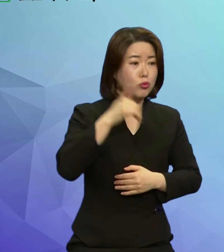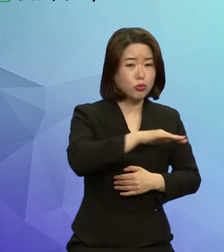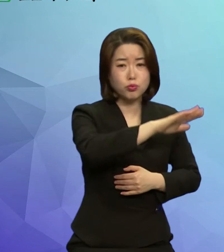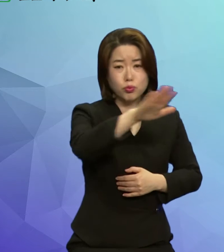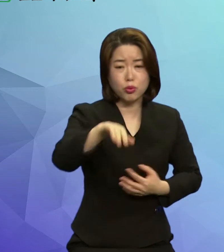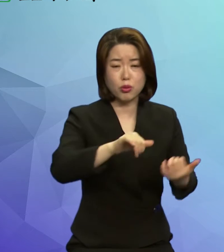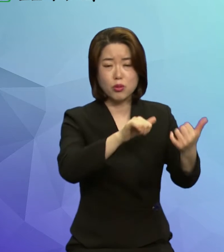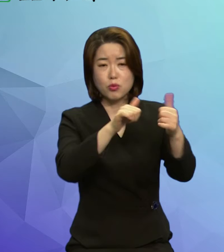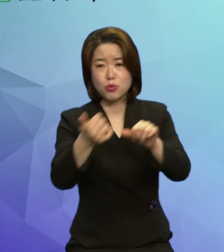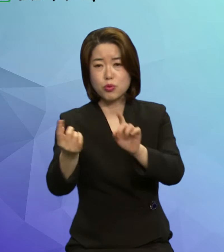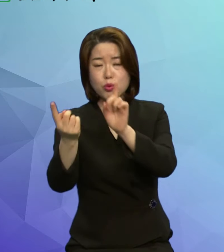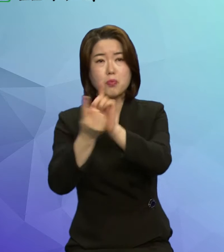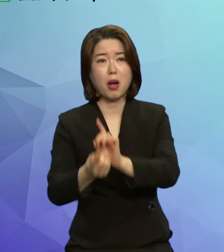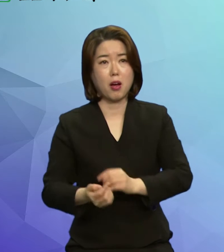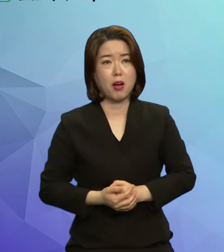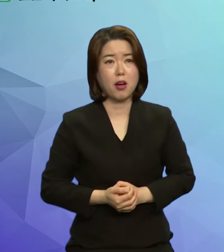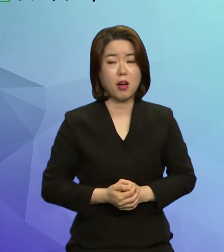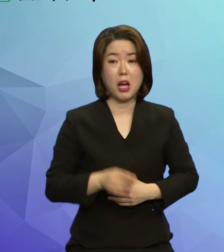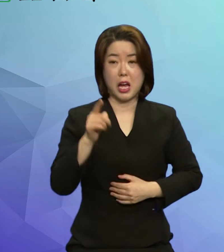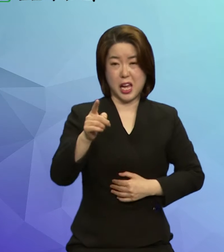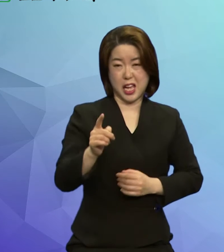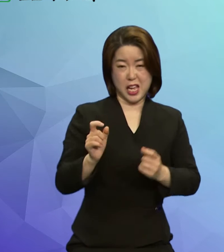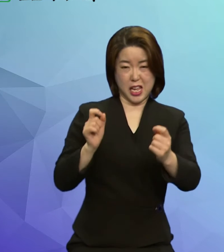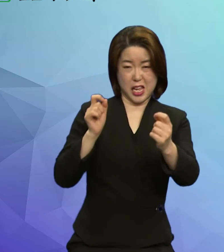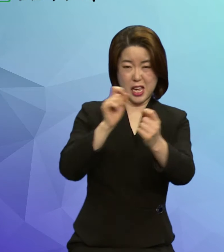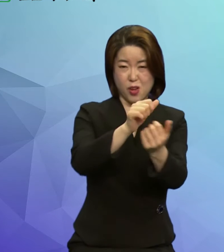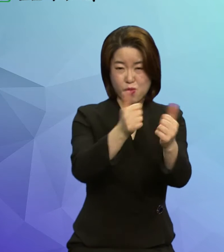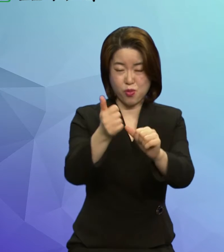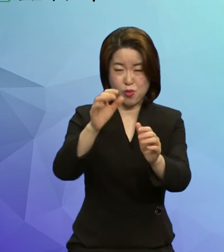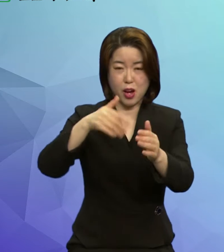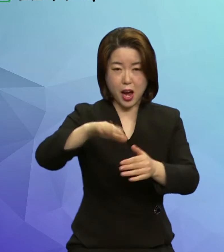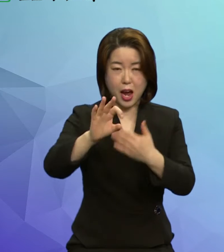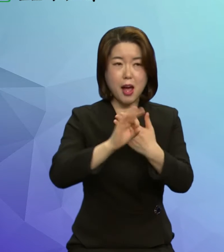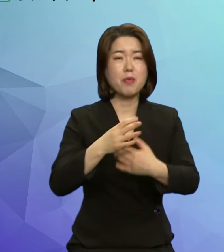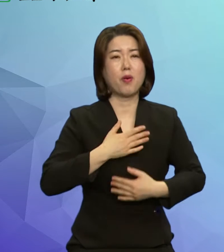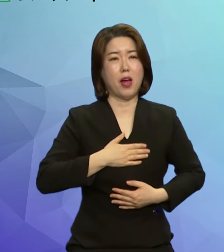죽음을 맞이합니다. 그때 가서 압니다.